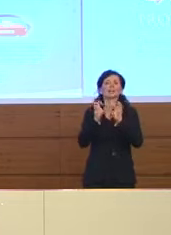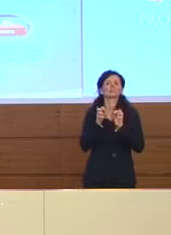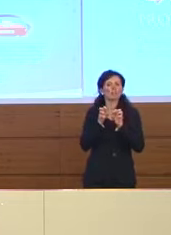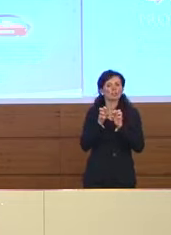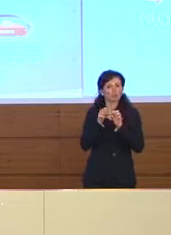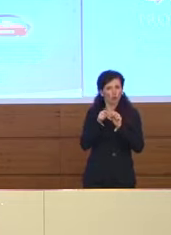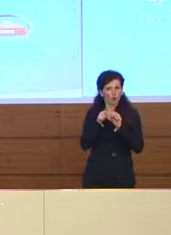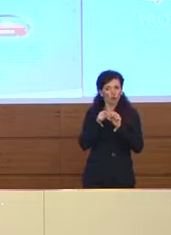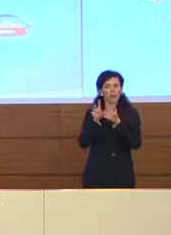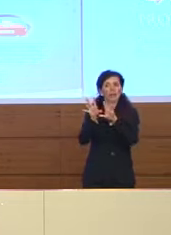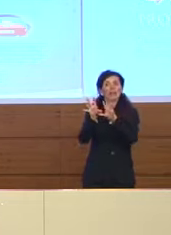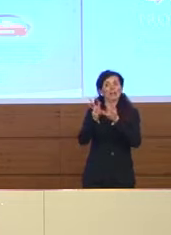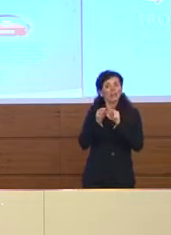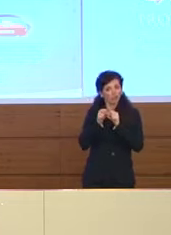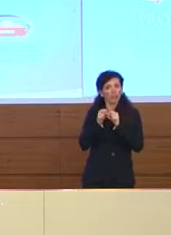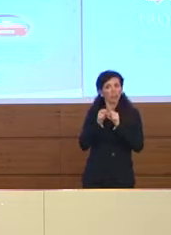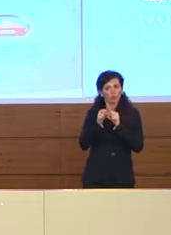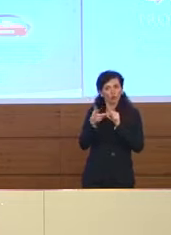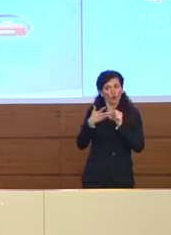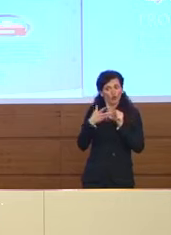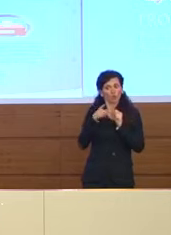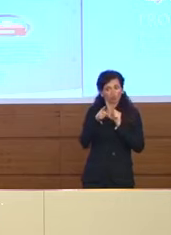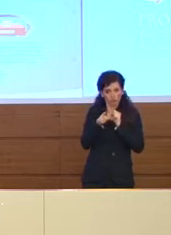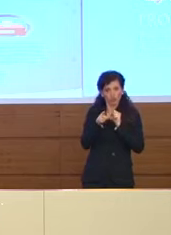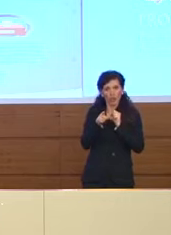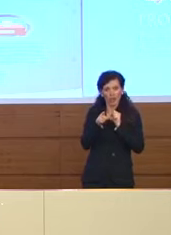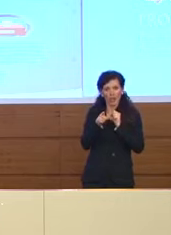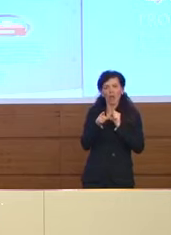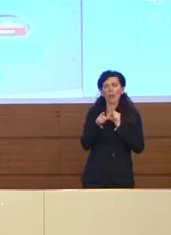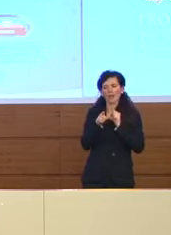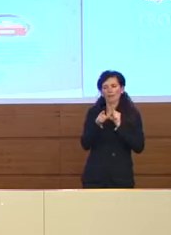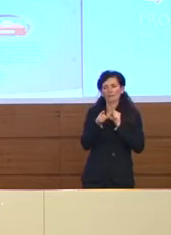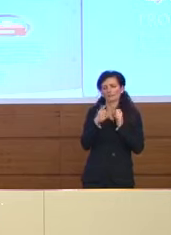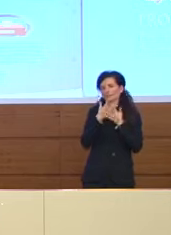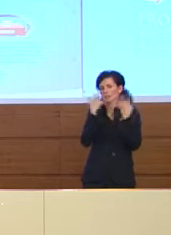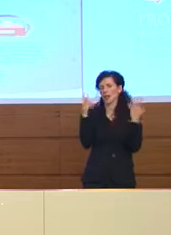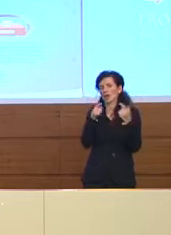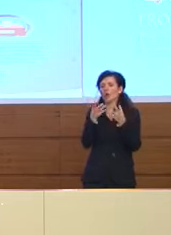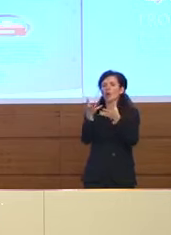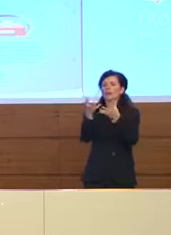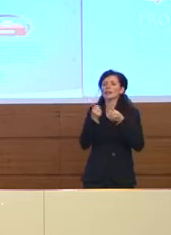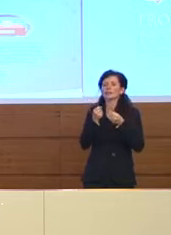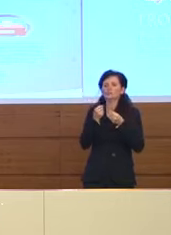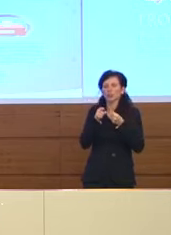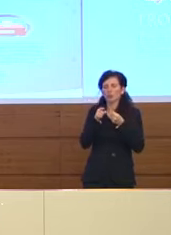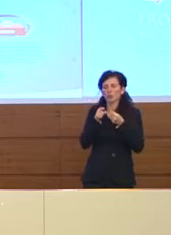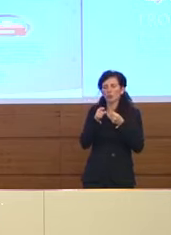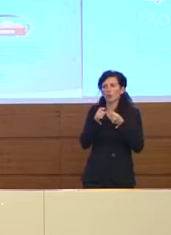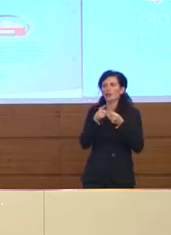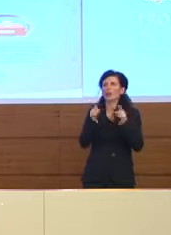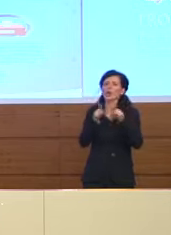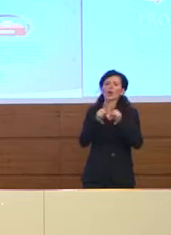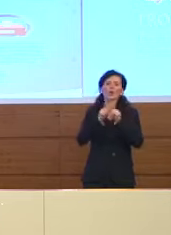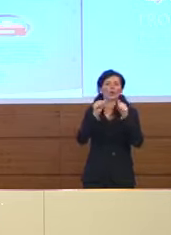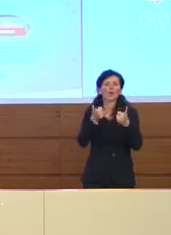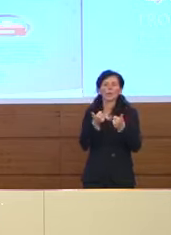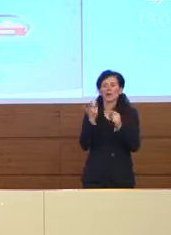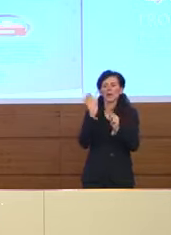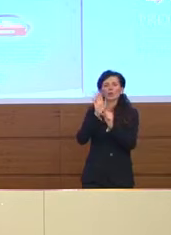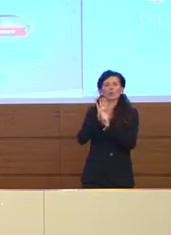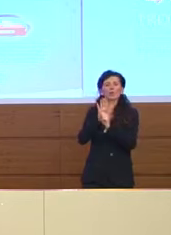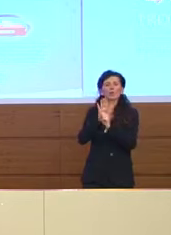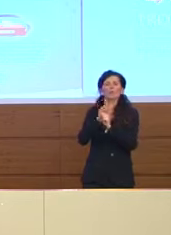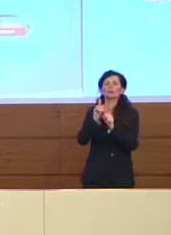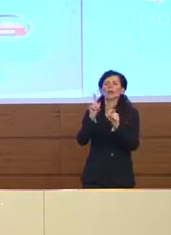noto essere poi come dire la toppa della serratura rispetto alla quale